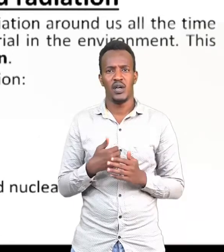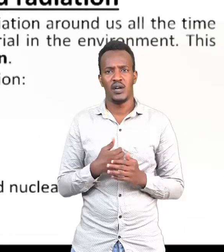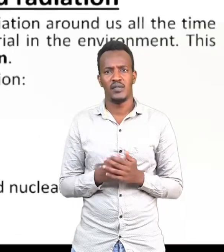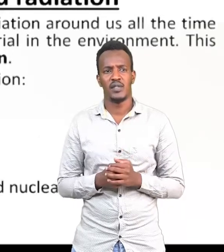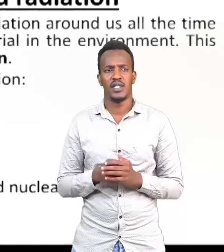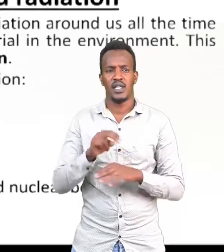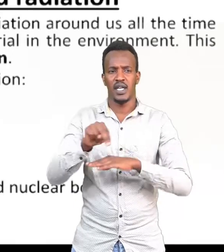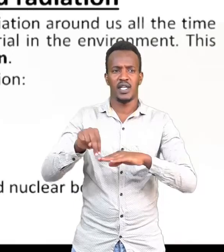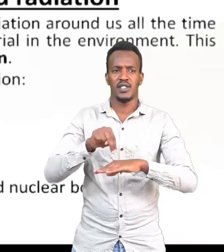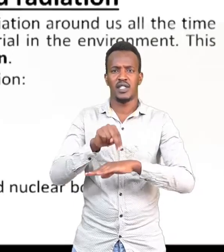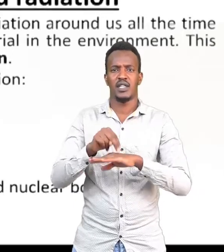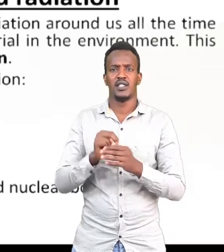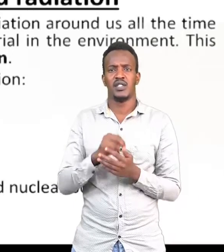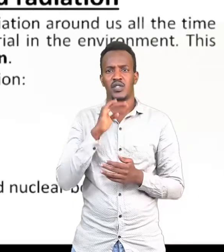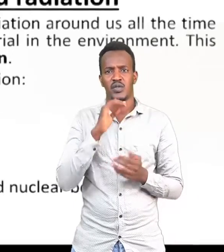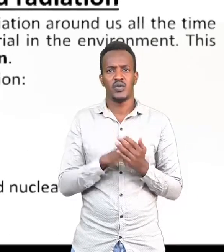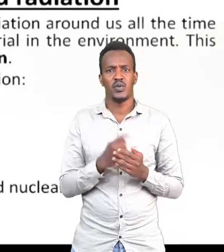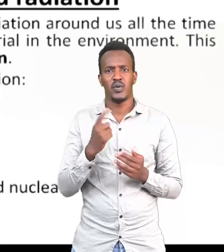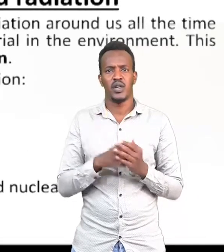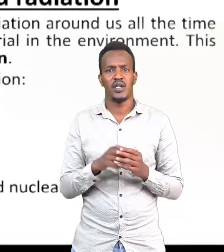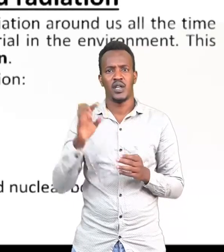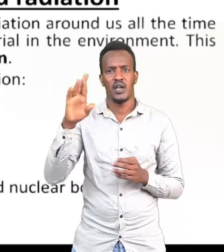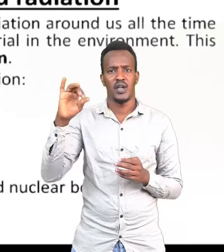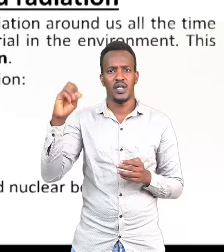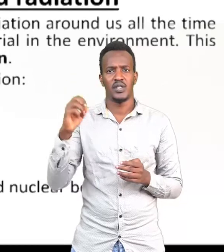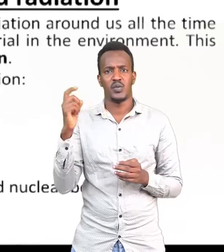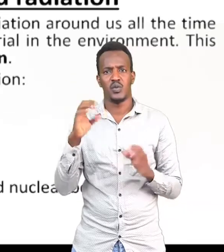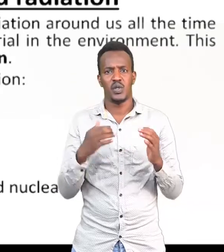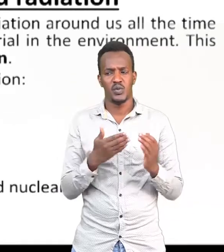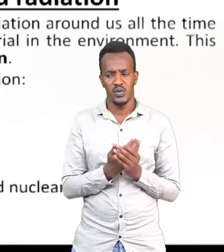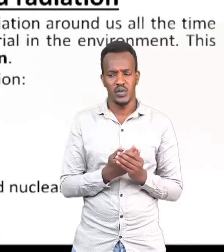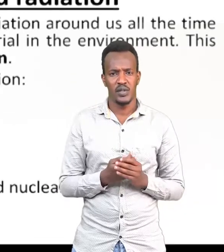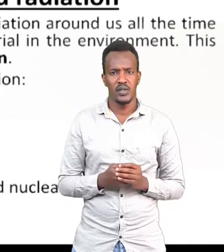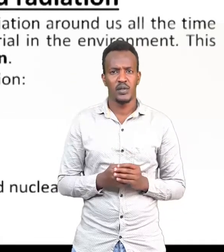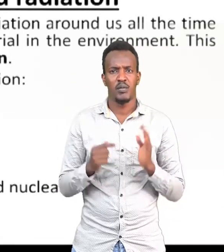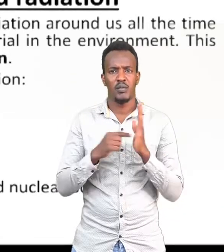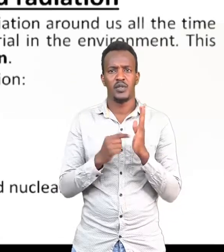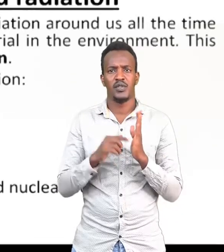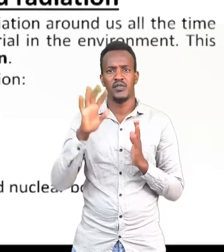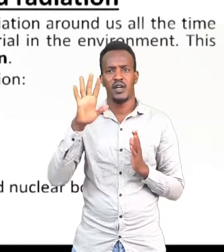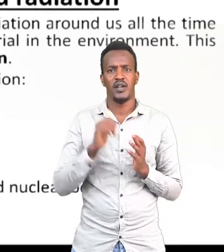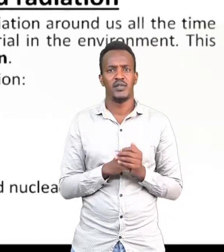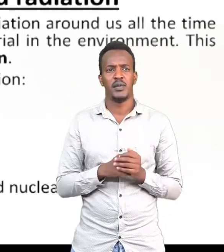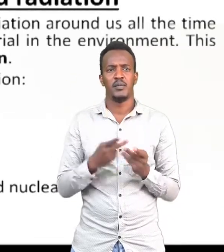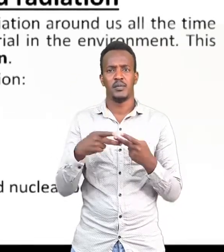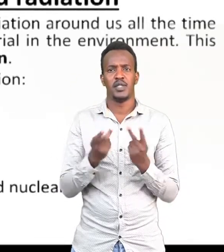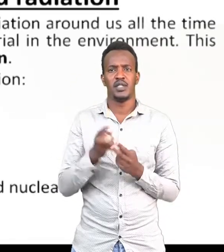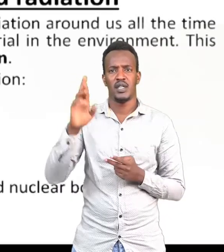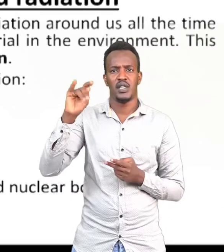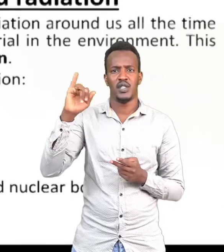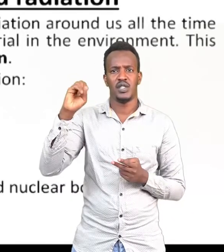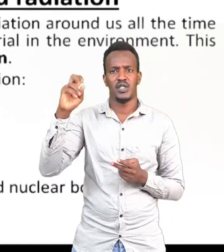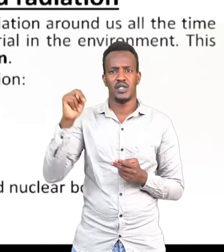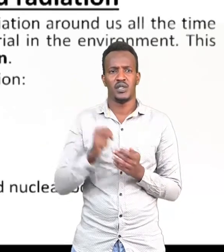waxa weyaan sidii naturalkii maahee waxaa markaasi u heliya radiation baa markaasi iyagana ku jira qodobka shanaad meelaha radiationku inaga soo gaari kara waxaa ka mid a